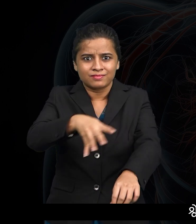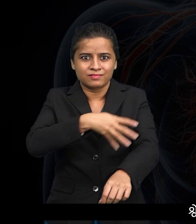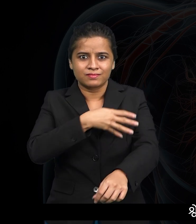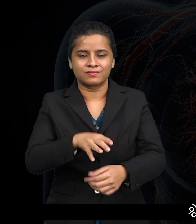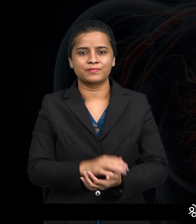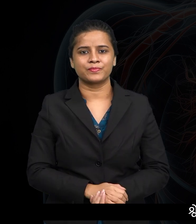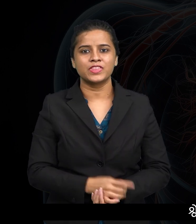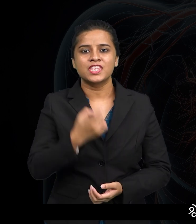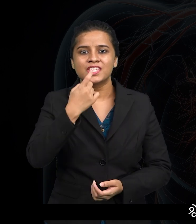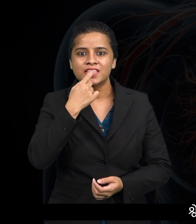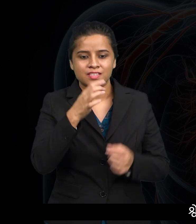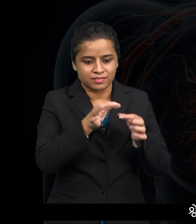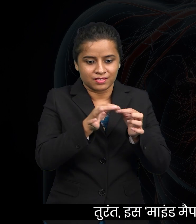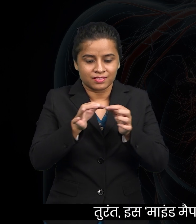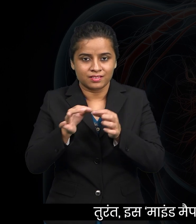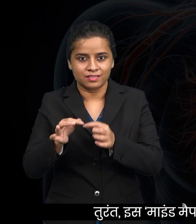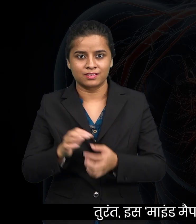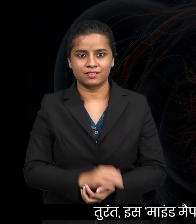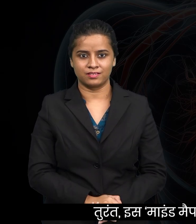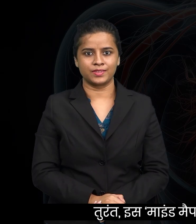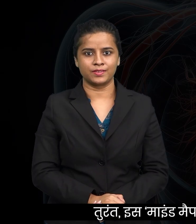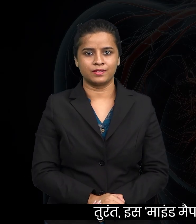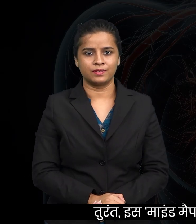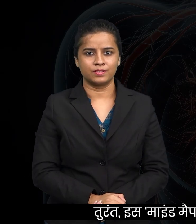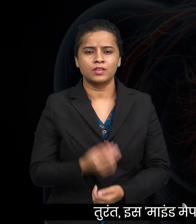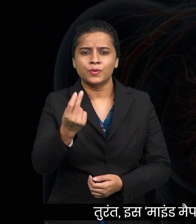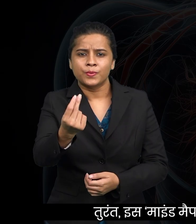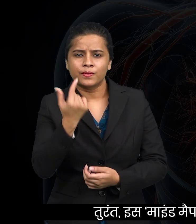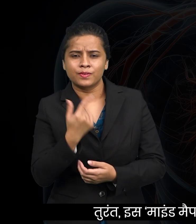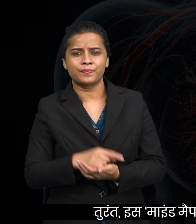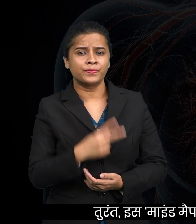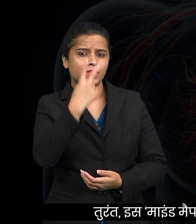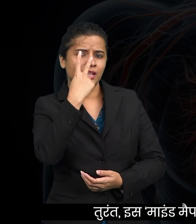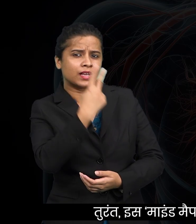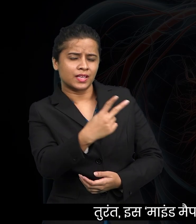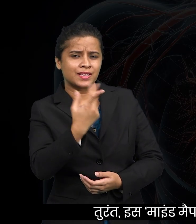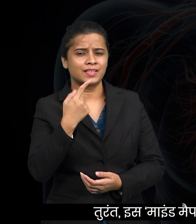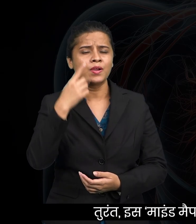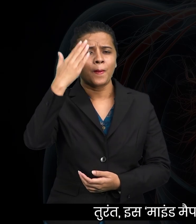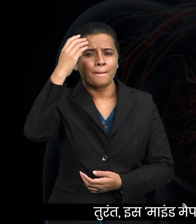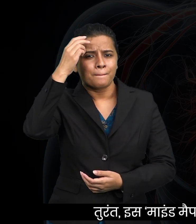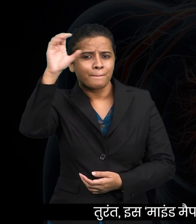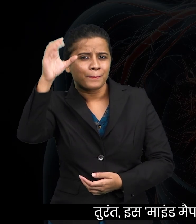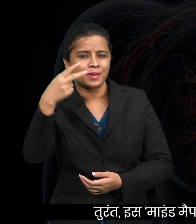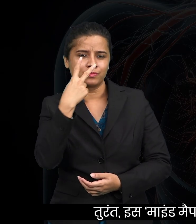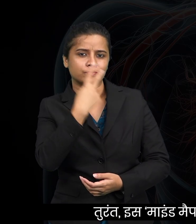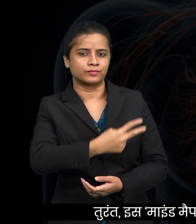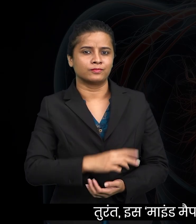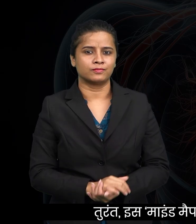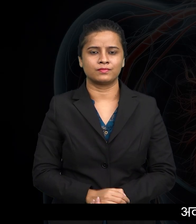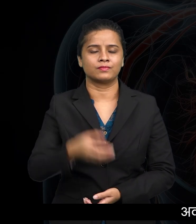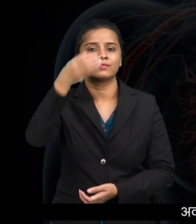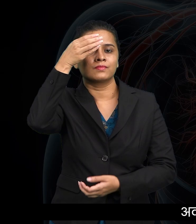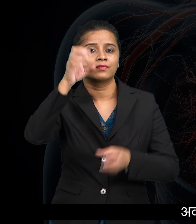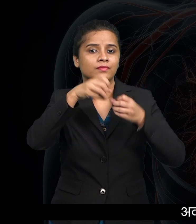श्वेत रक्त कोशिका। तुरंत इस माइंड मैप को अपनी आँखों से ग्रहण कर